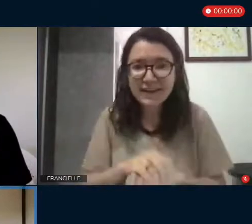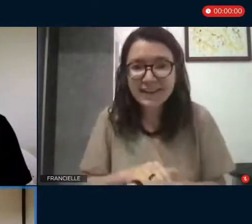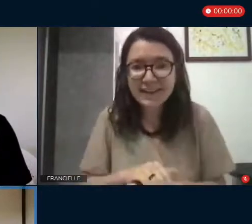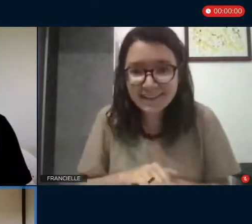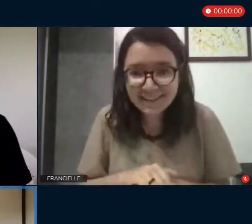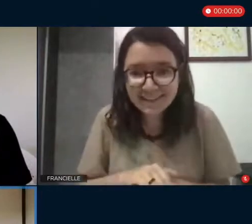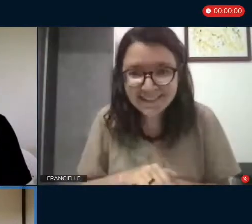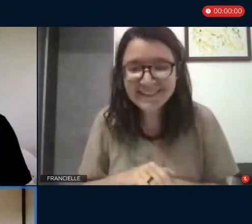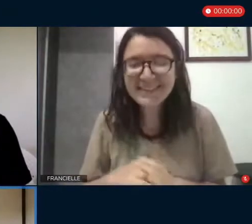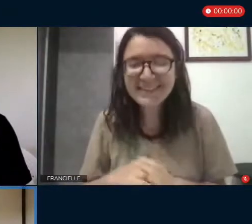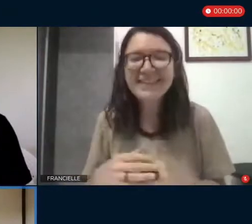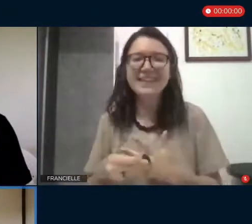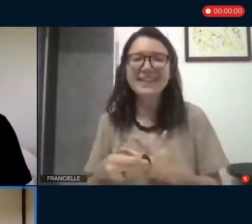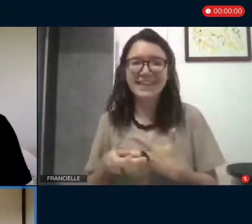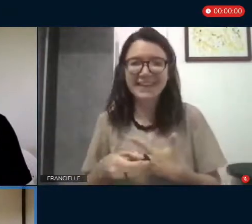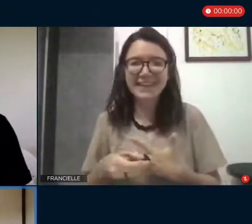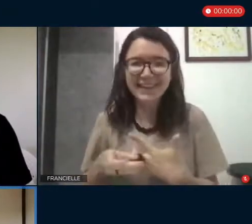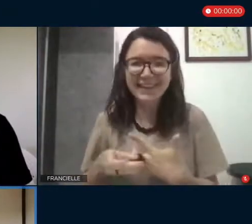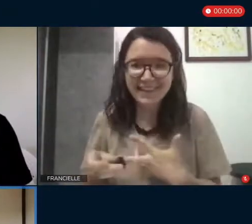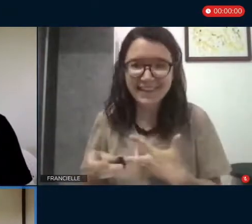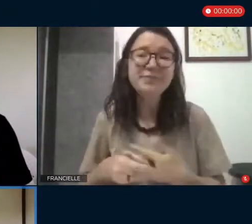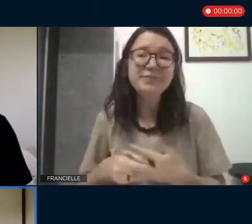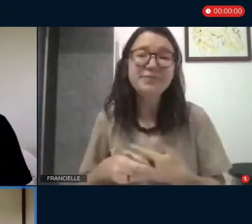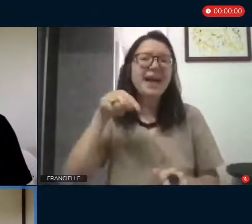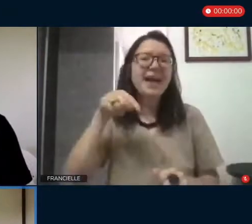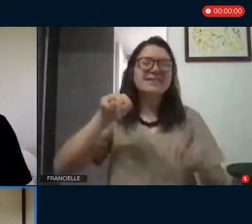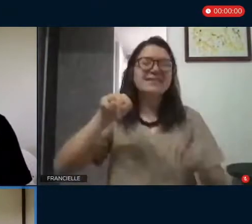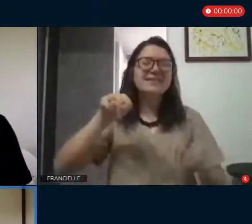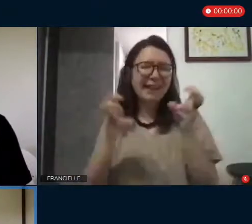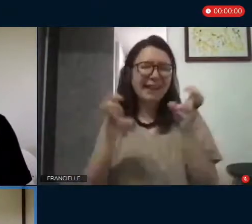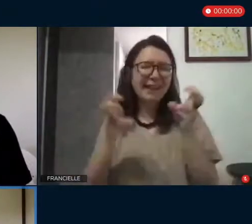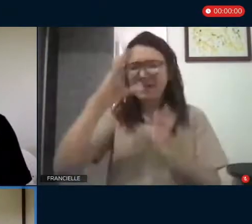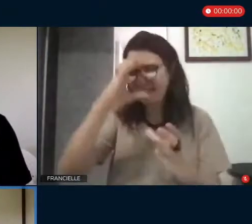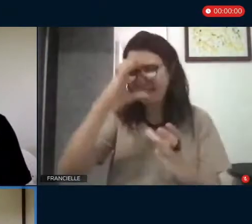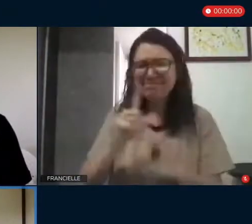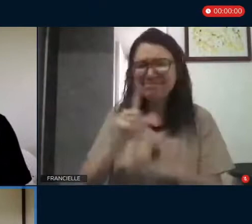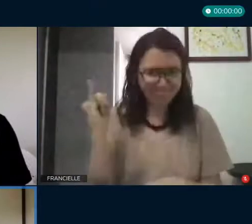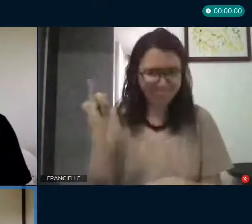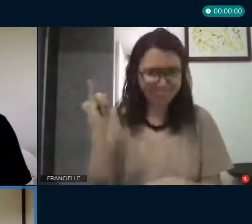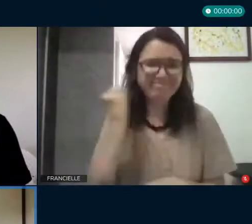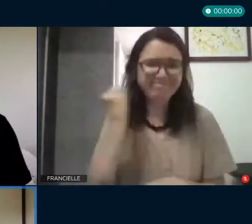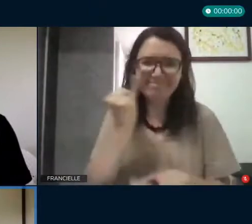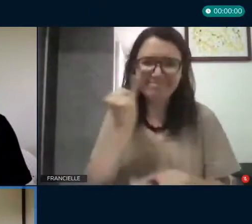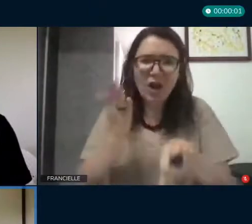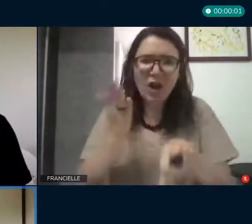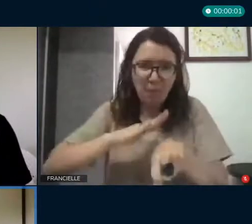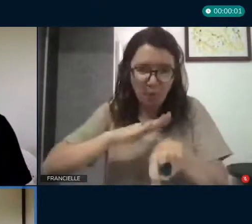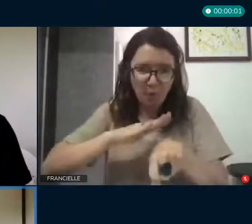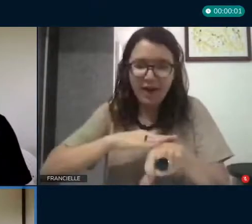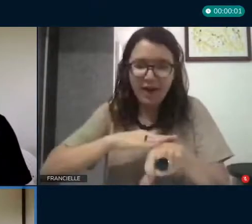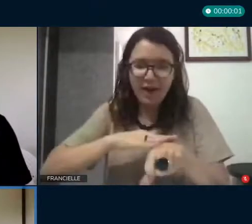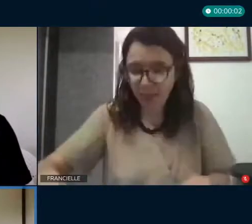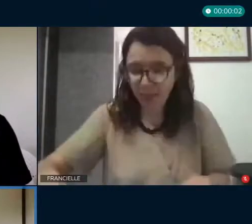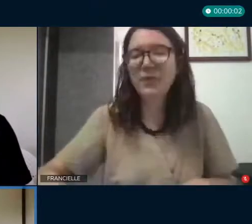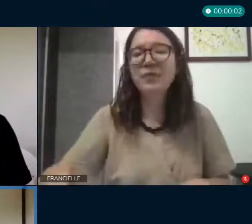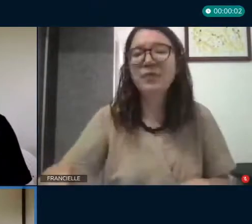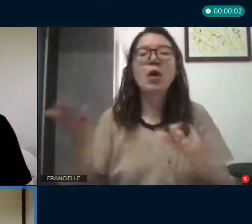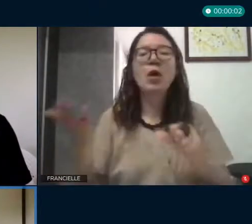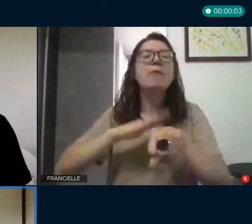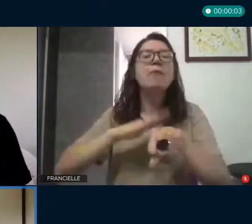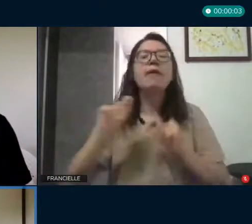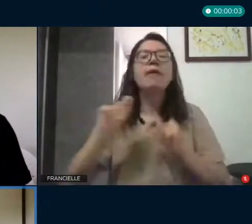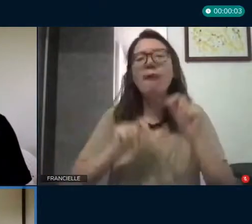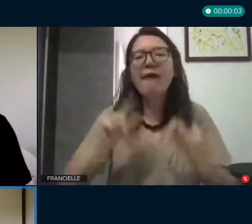Gostaria de agradecer a participação, minha participação nessa tese. O tema é de